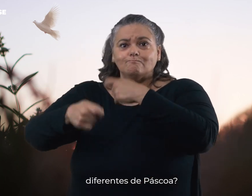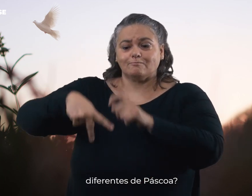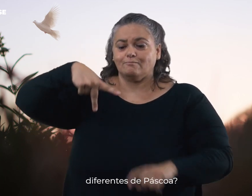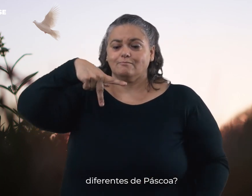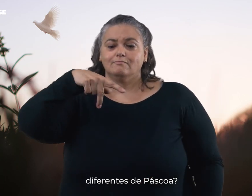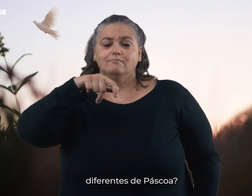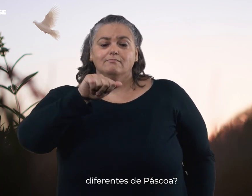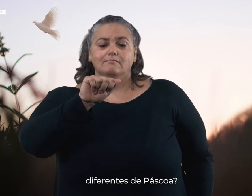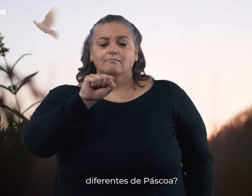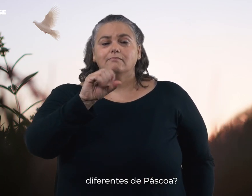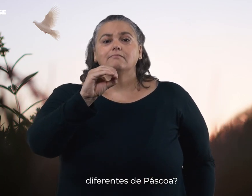Páscoa?